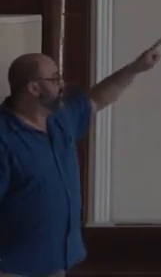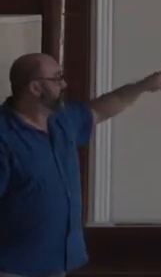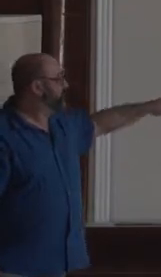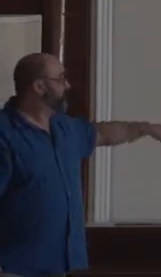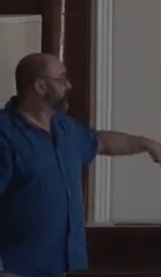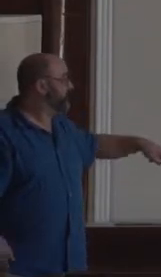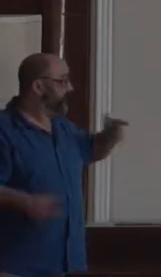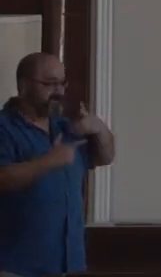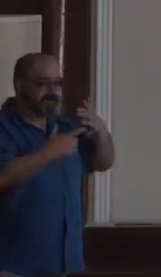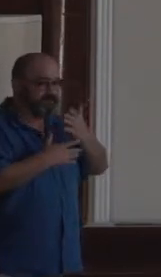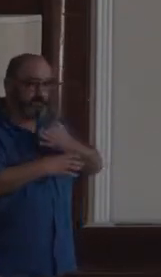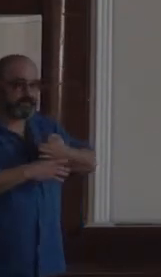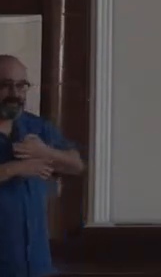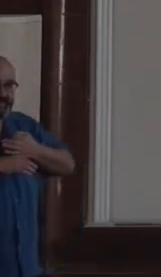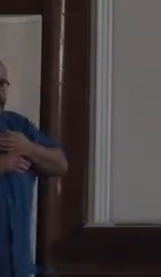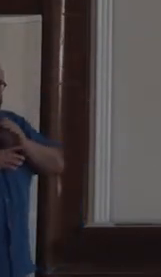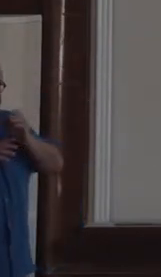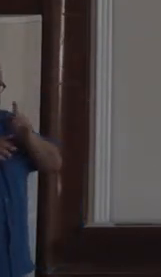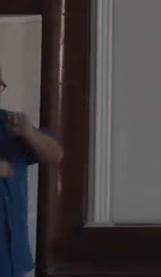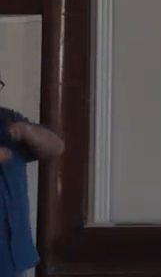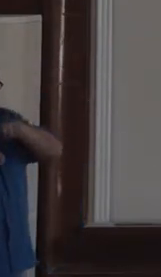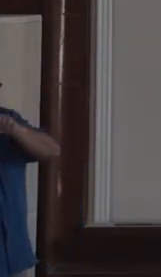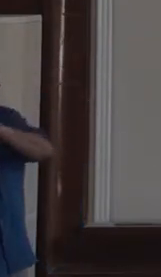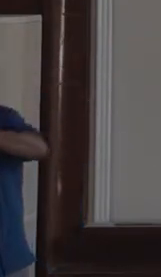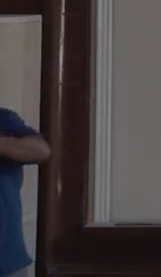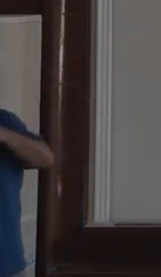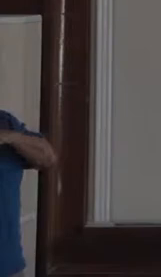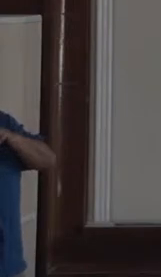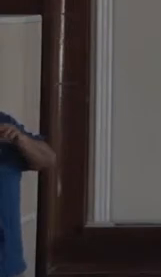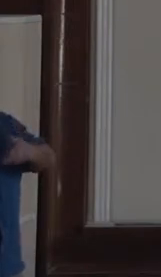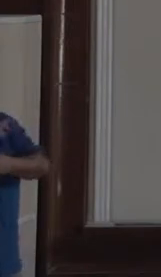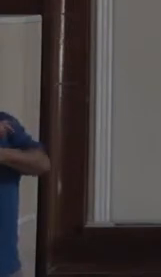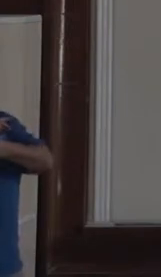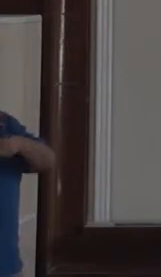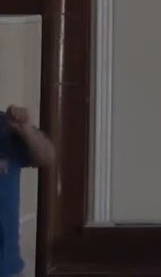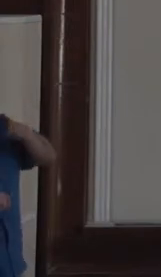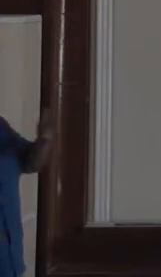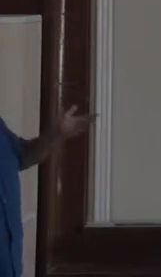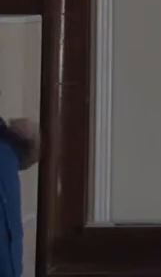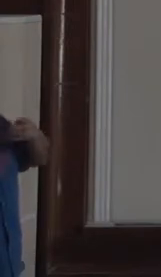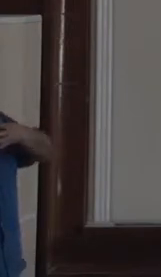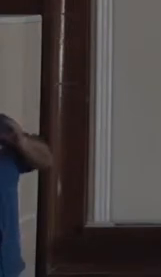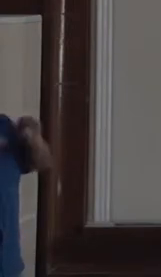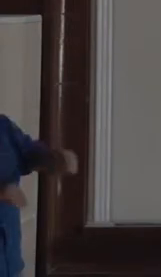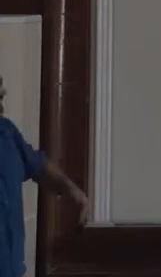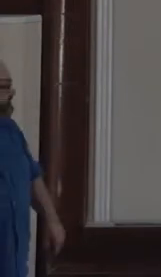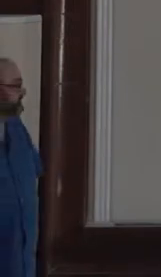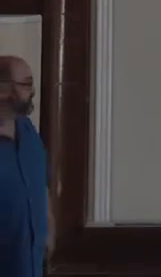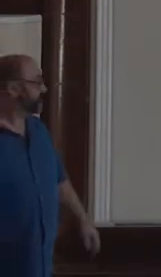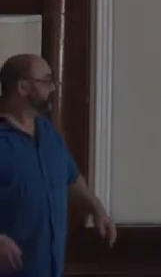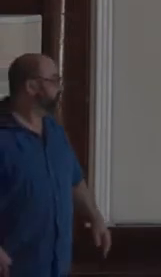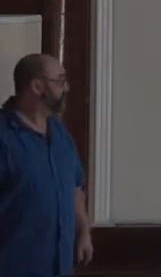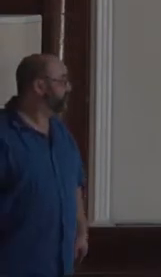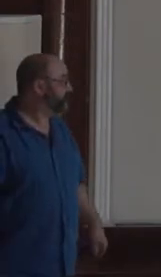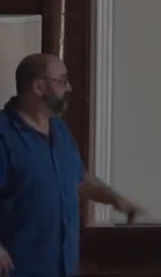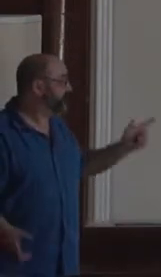les tests qui sont générés automatiquement par PyTest à partir des paramètres qu'on a rajoutés. Donc, c'est assez